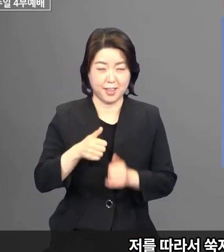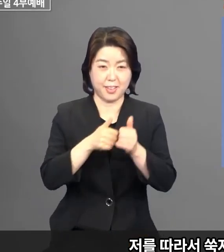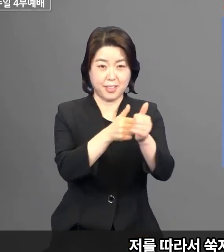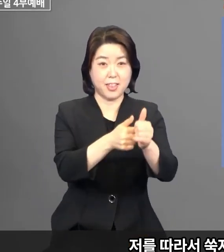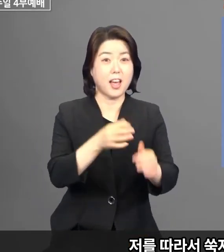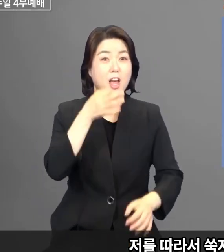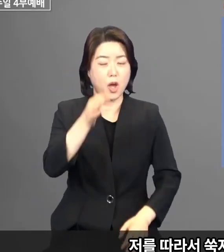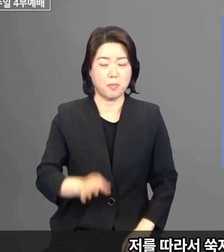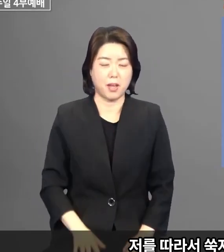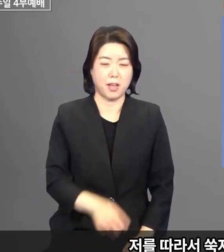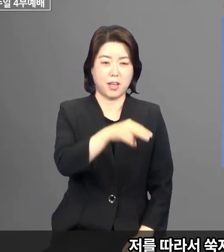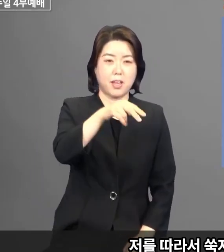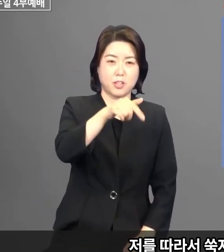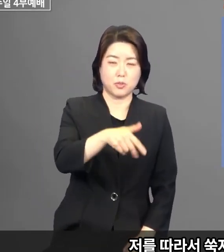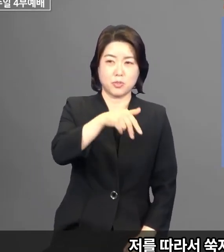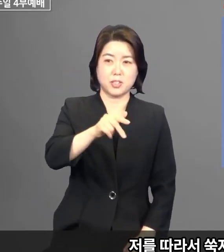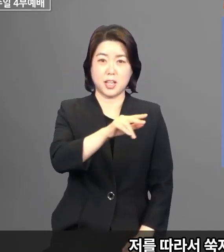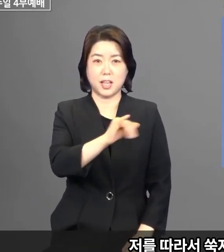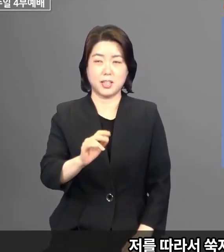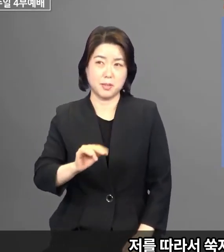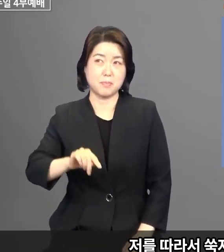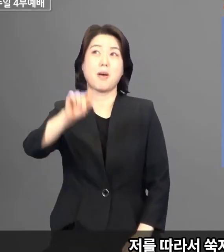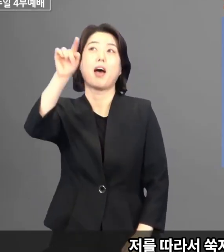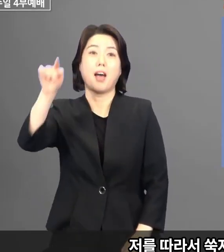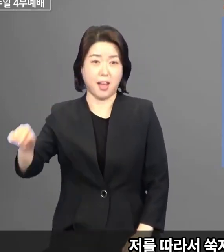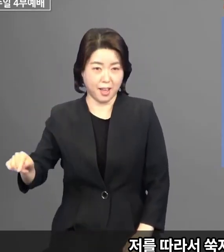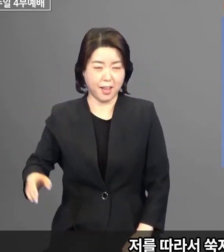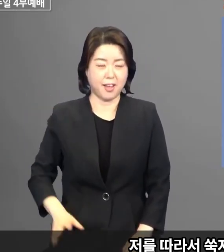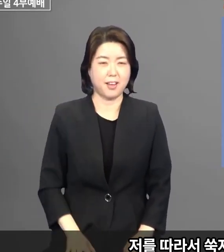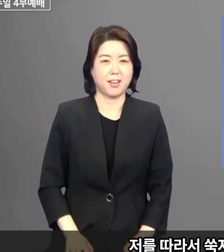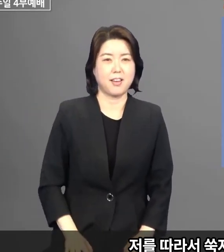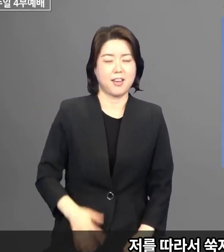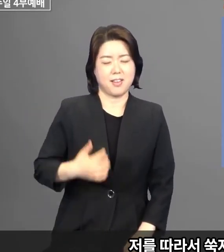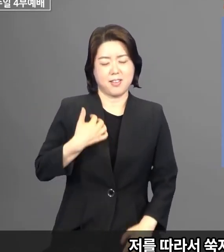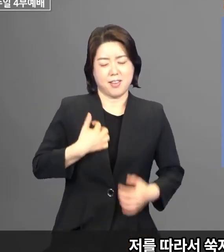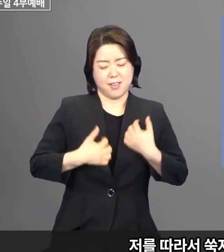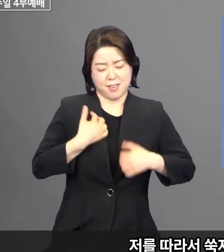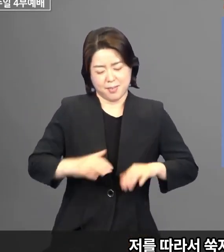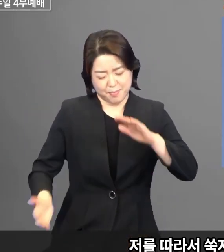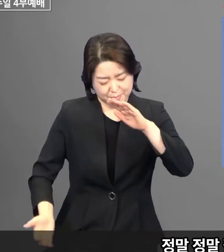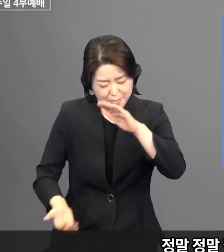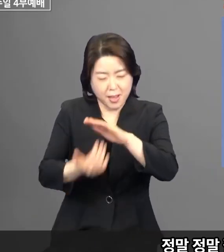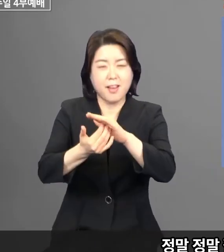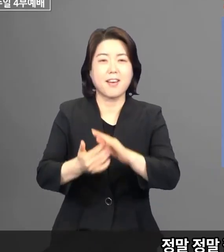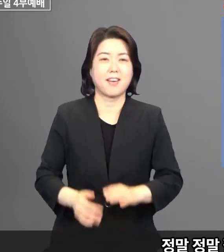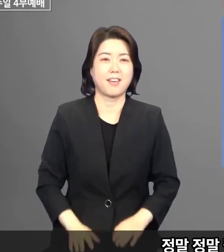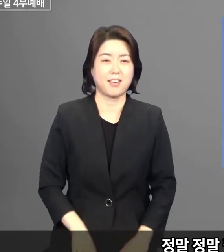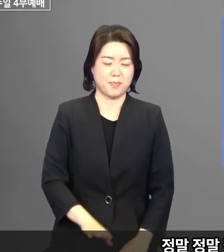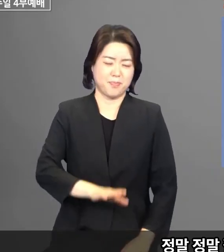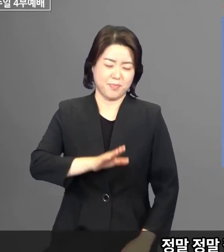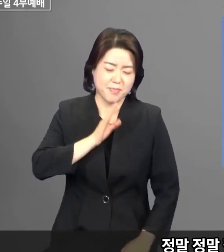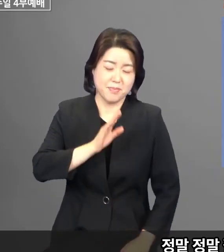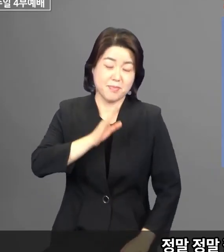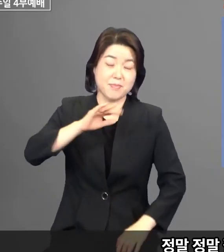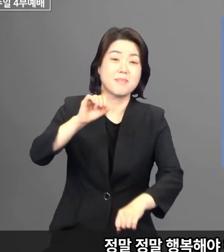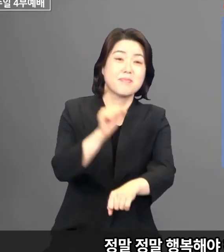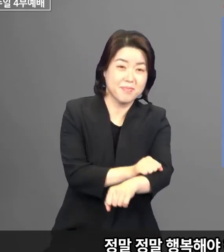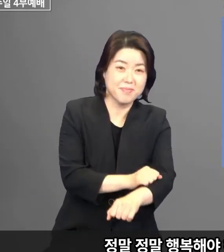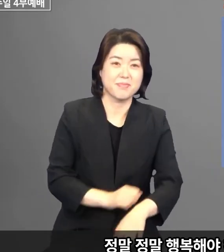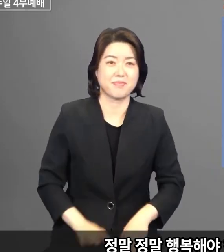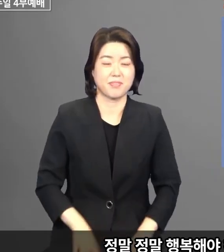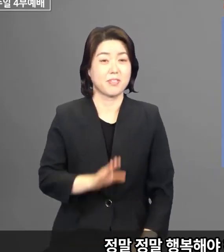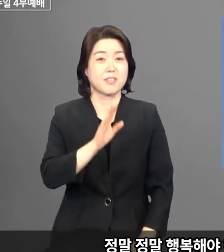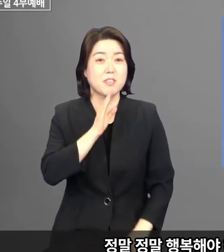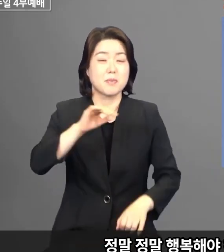따라서 쑥자이 막, 아이 막. 정말 잘했습니다.